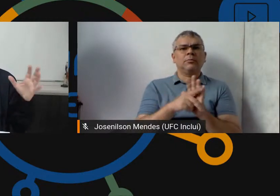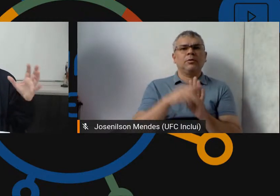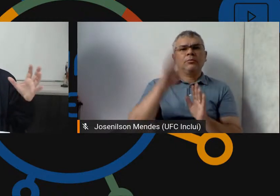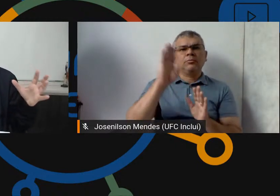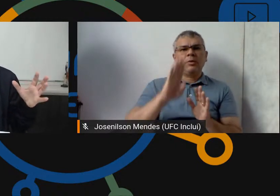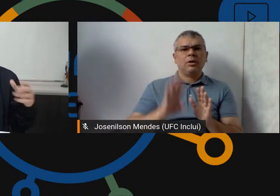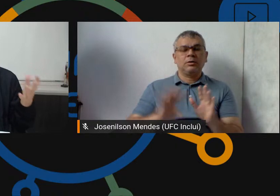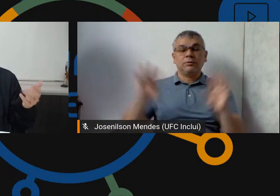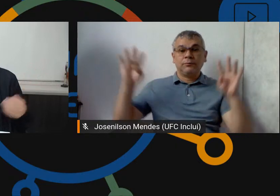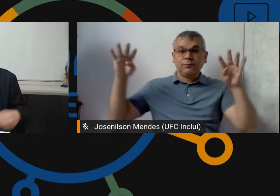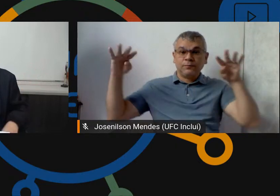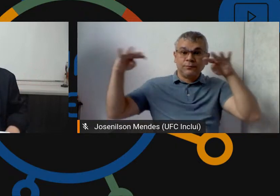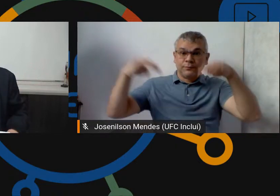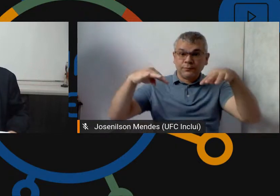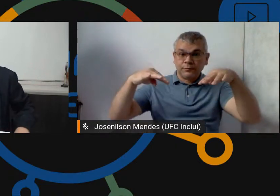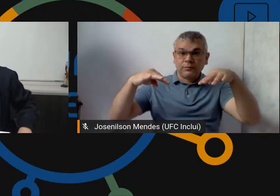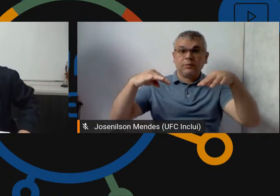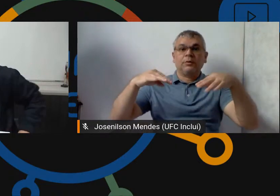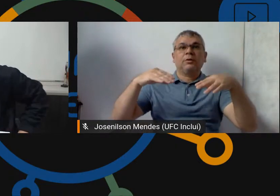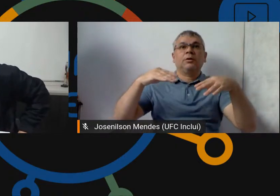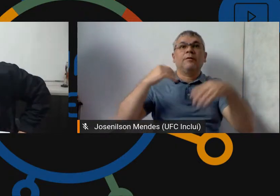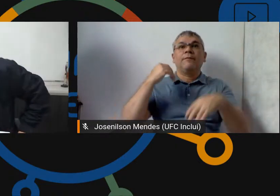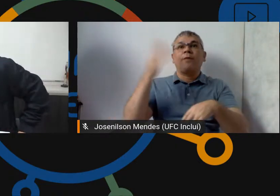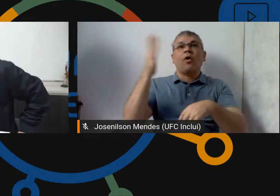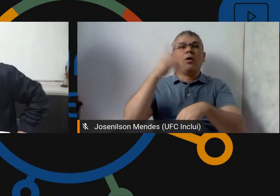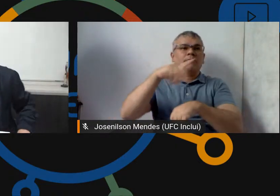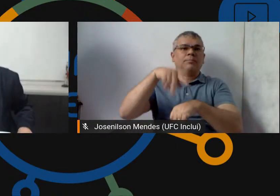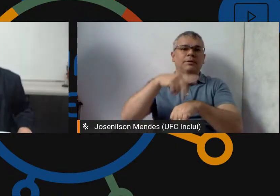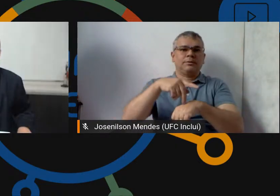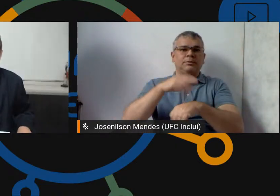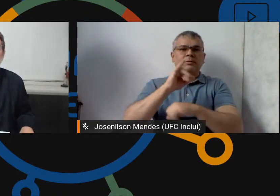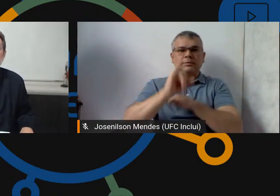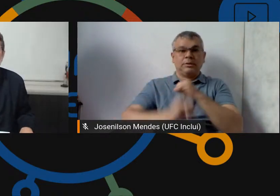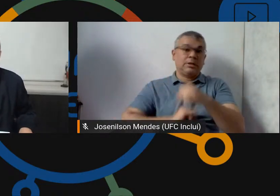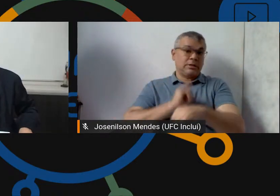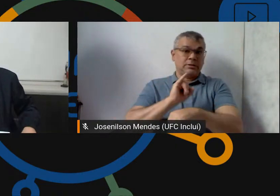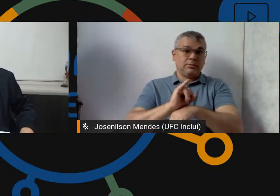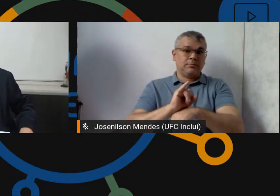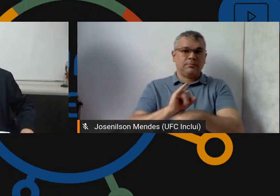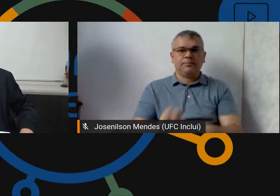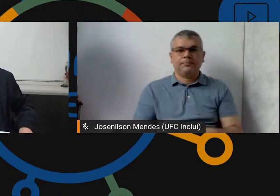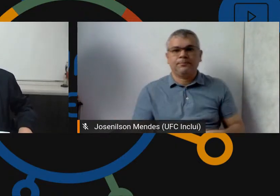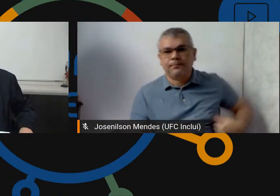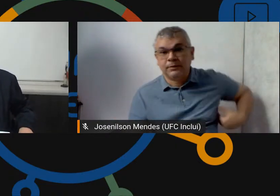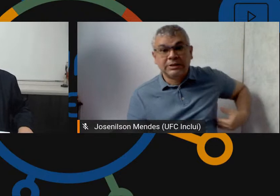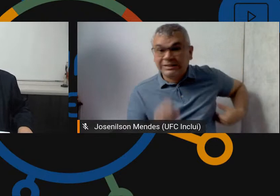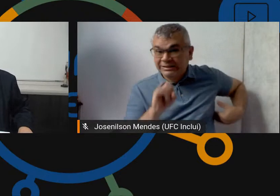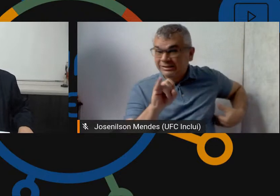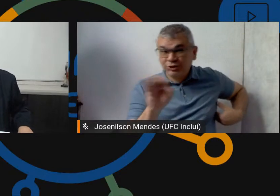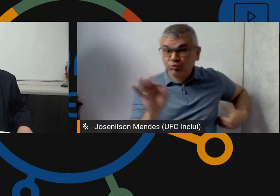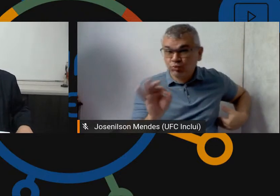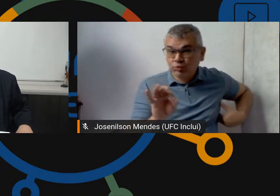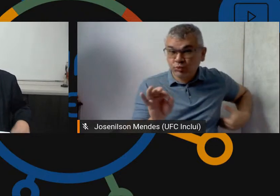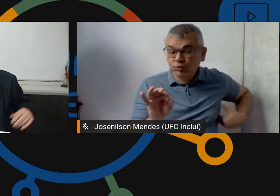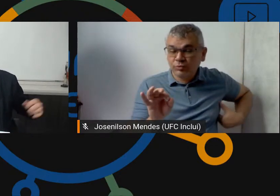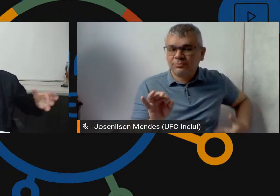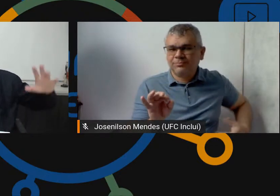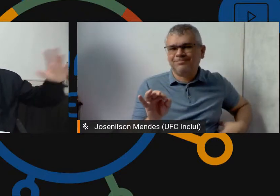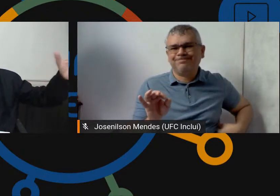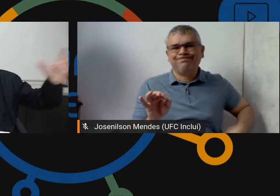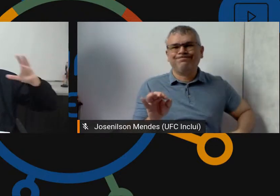você falar no cenário internacional, o Cielo é, nem entra na história, tá certo? É, ninguém